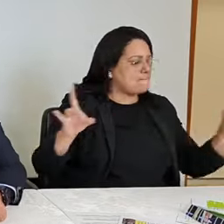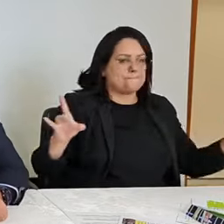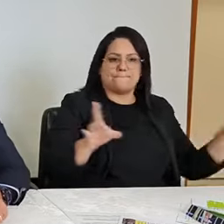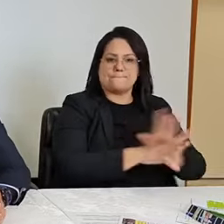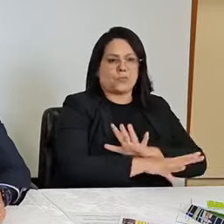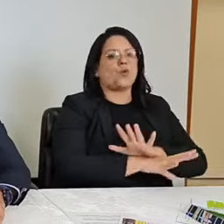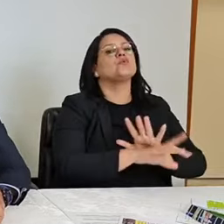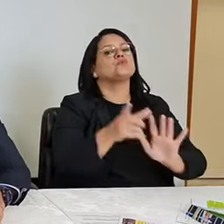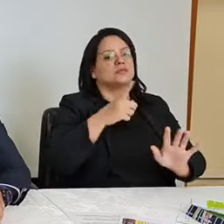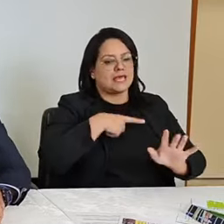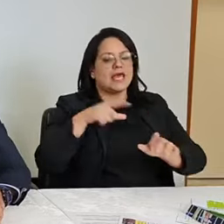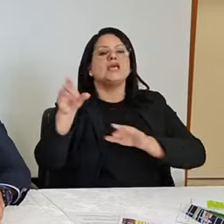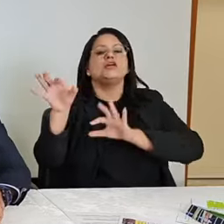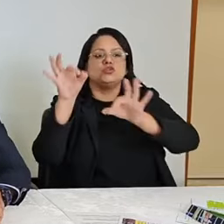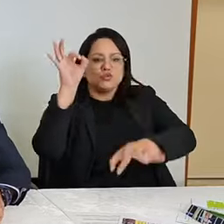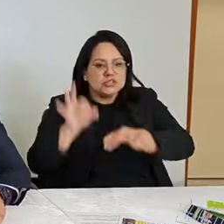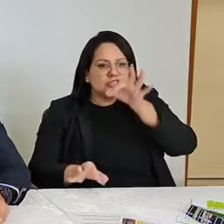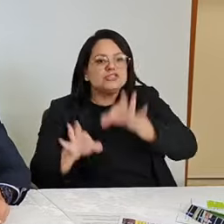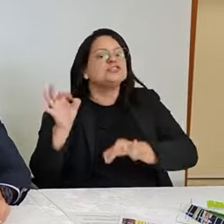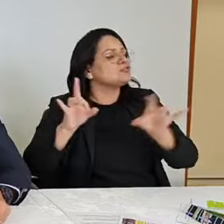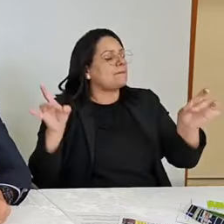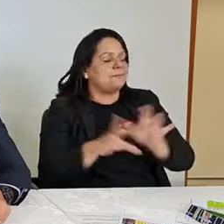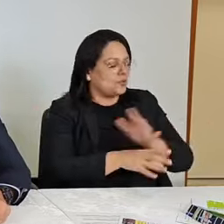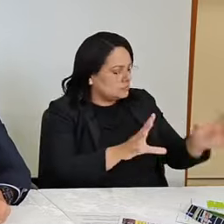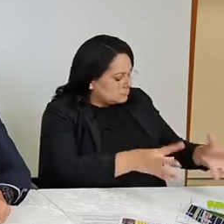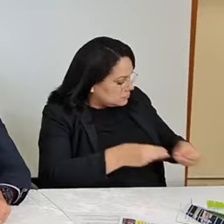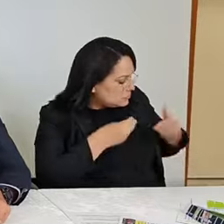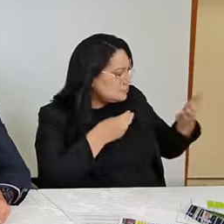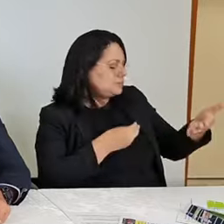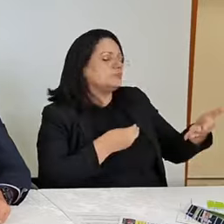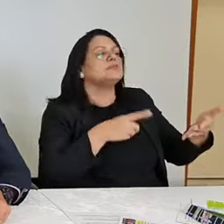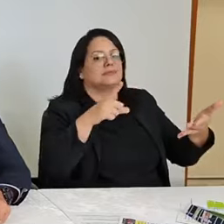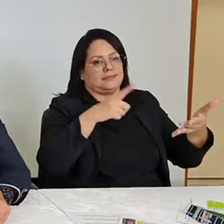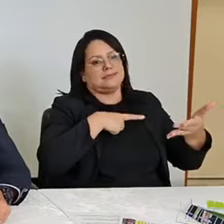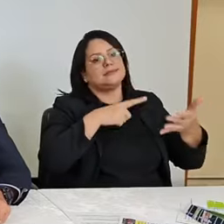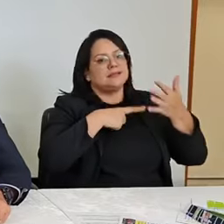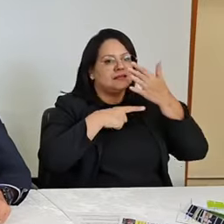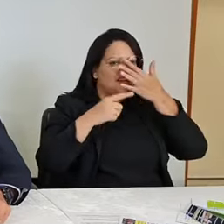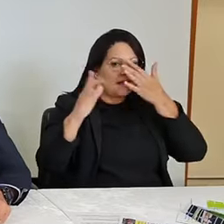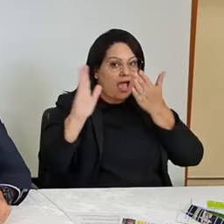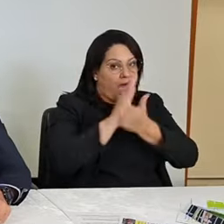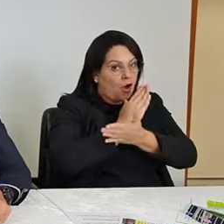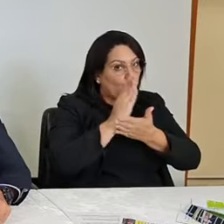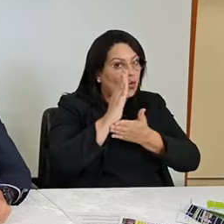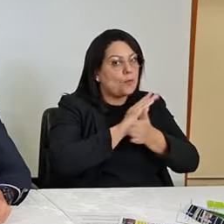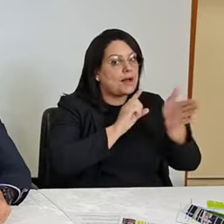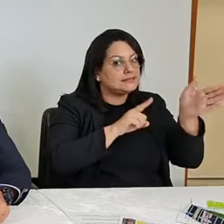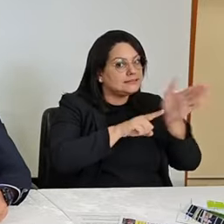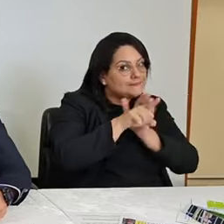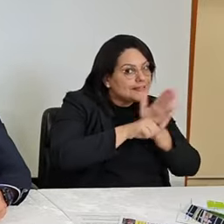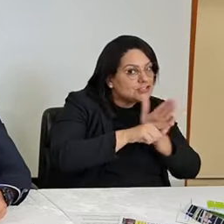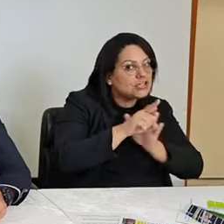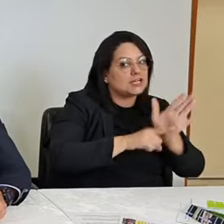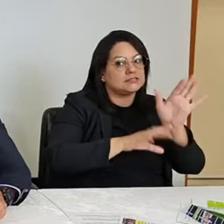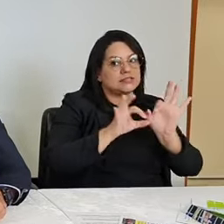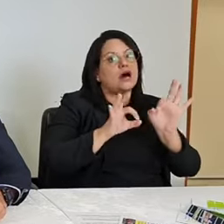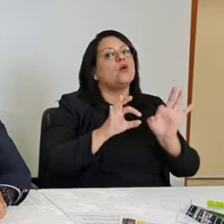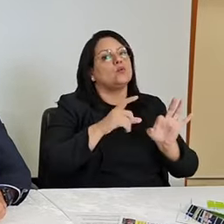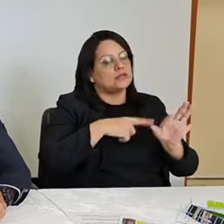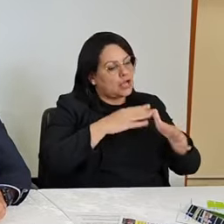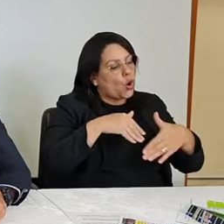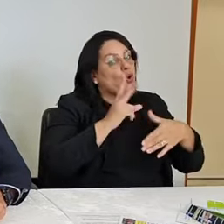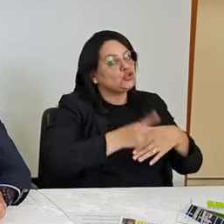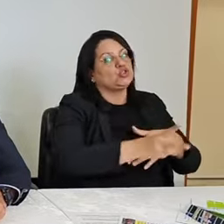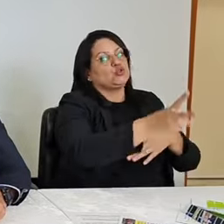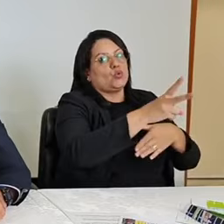disponibilizado, órgão de controle, judiciário, e, para ser claro, ainda tem investigações, julgamentos em aberto. O nosso papel